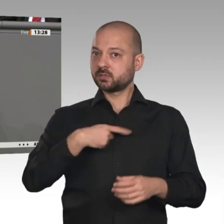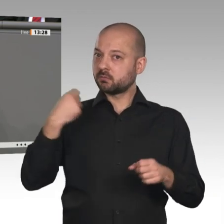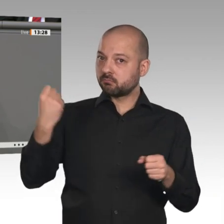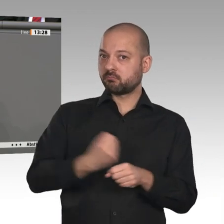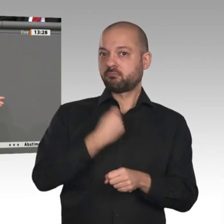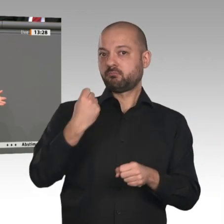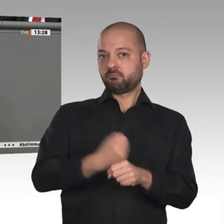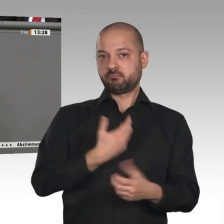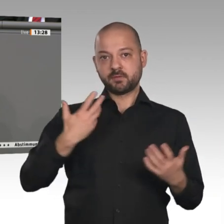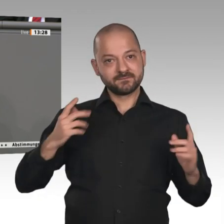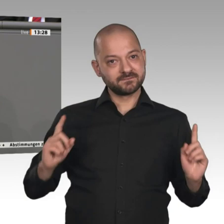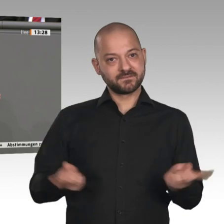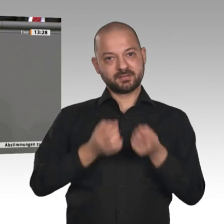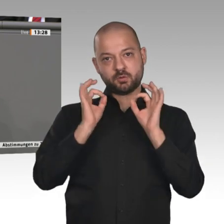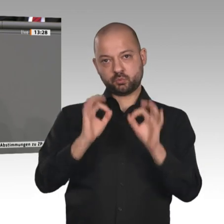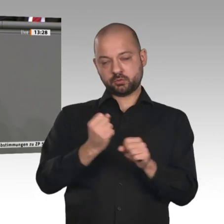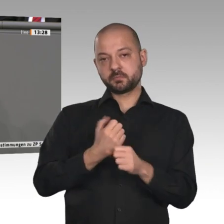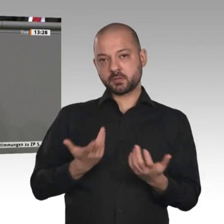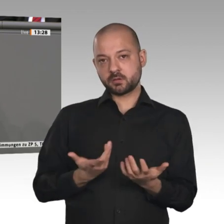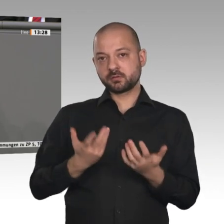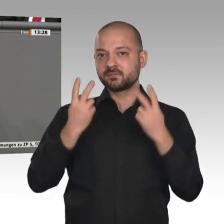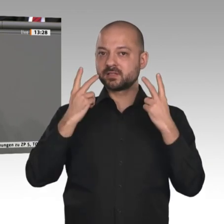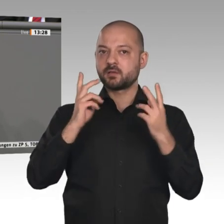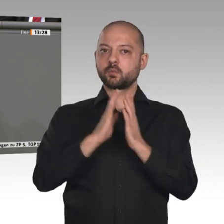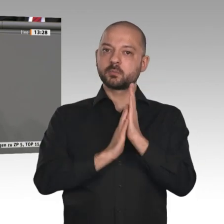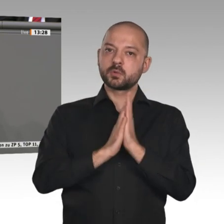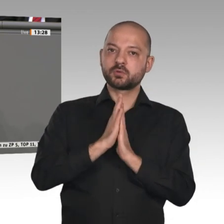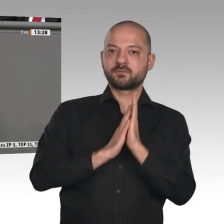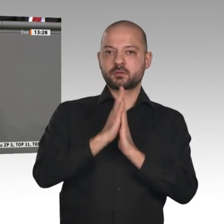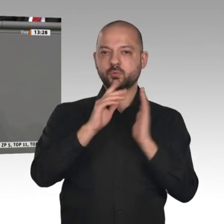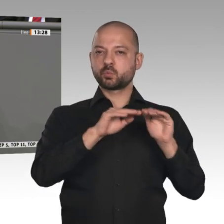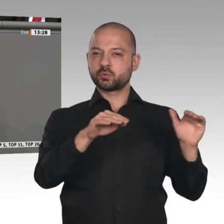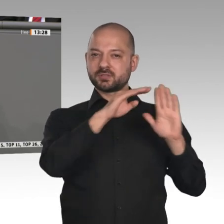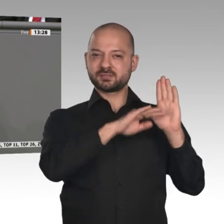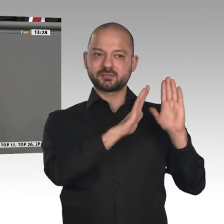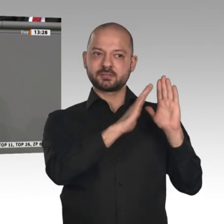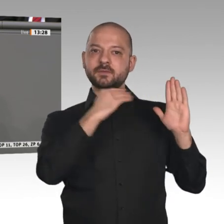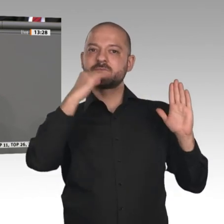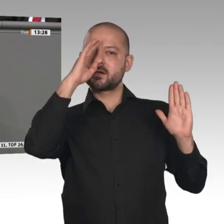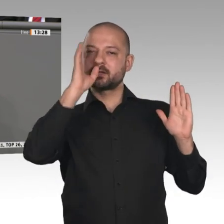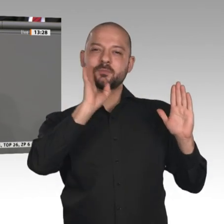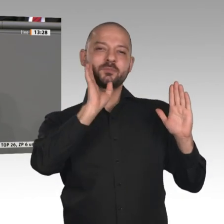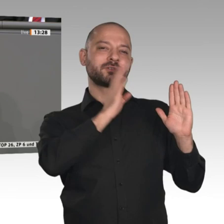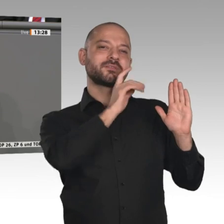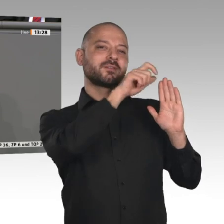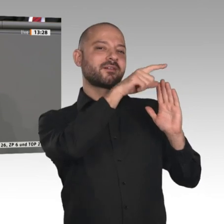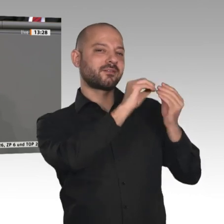zu machen. Dies war auch die Motivation der Mütter und Väter des Grundgesetzes, Artikel 116 Absatz